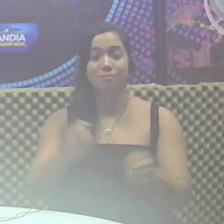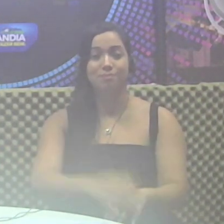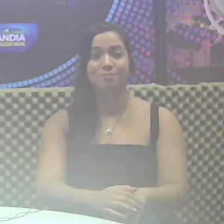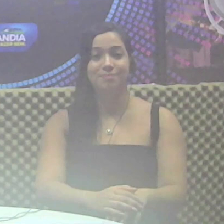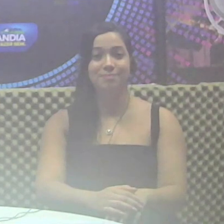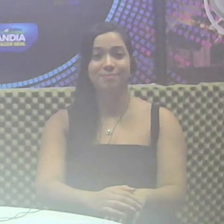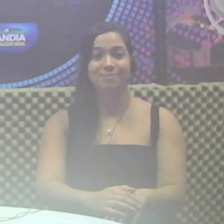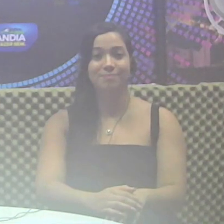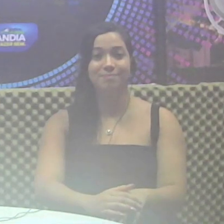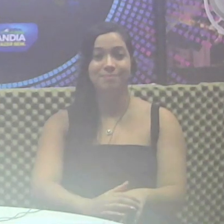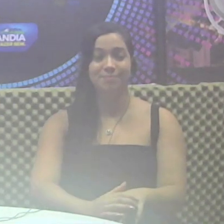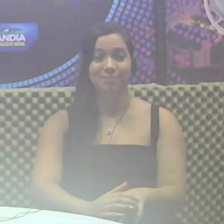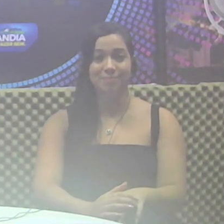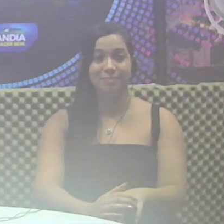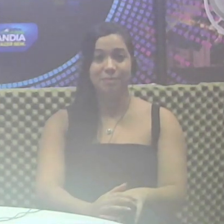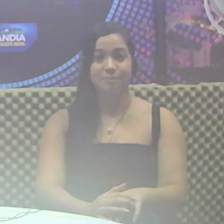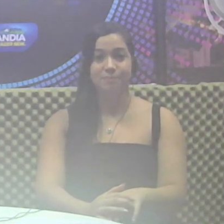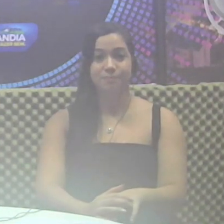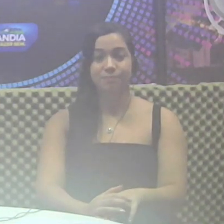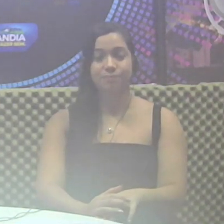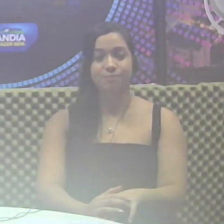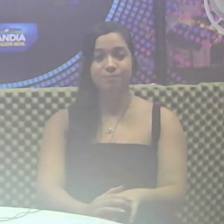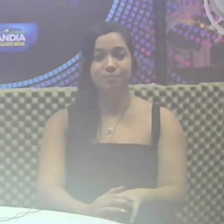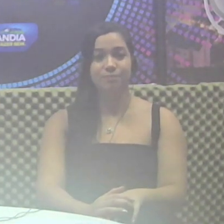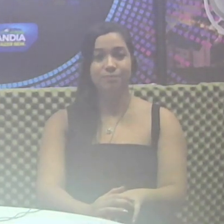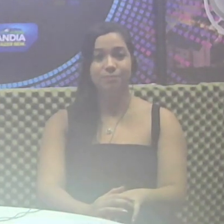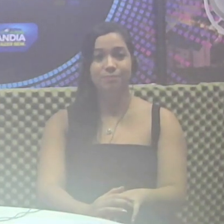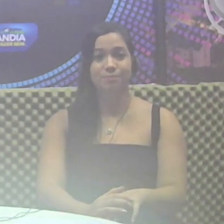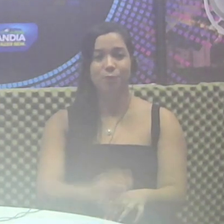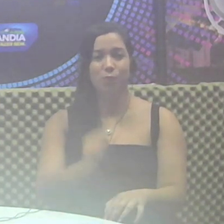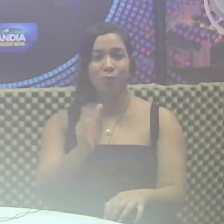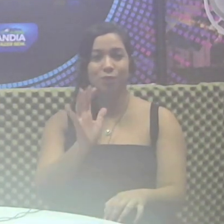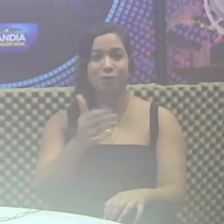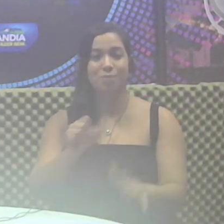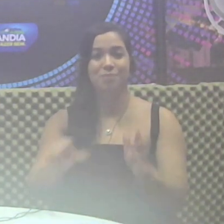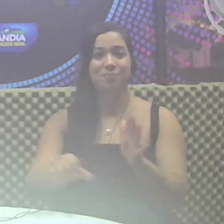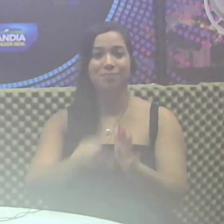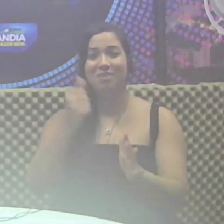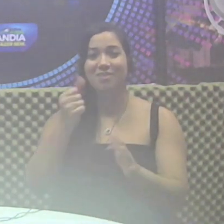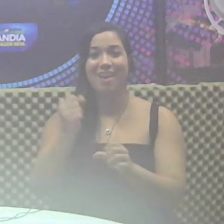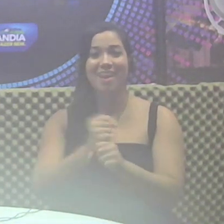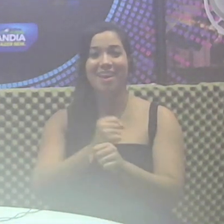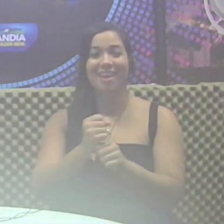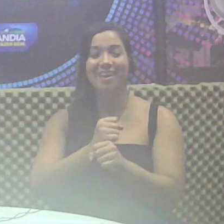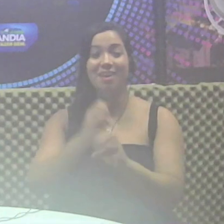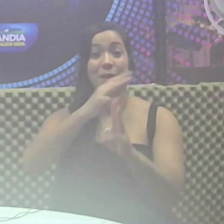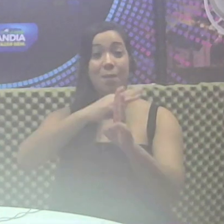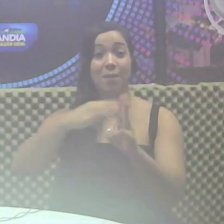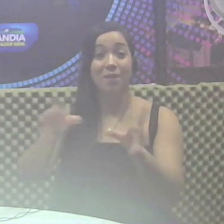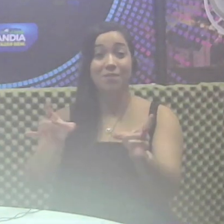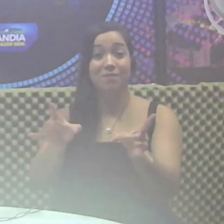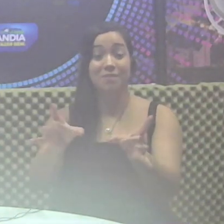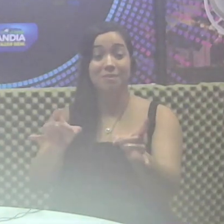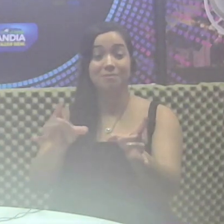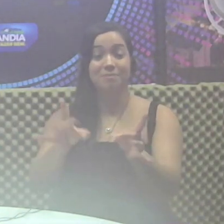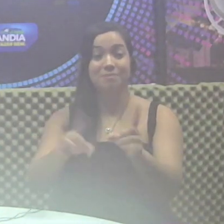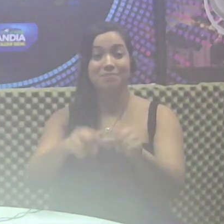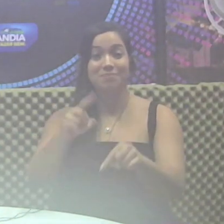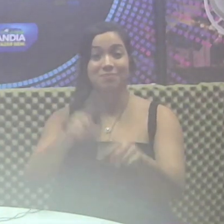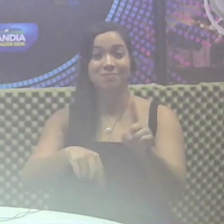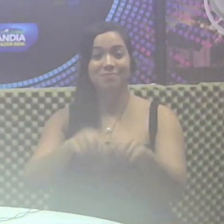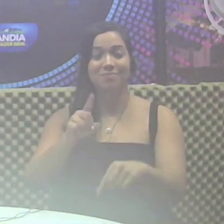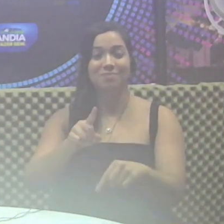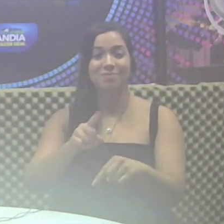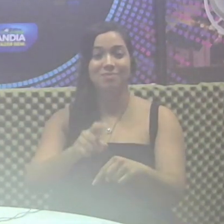de passageiros. Está chegando a primeira edição do ano do Mercado de Pulgas. A tradicional